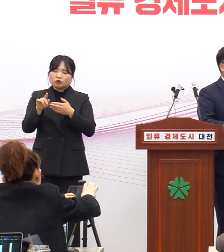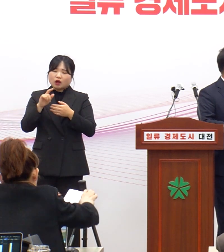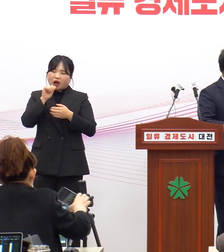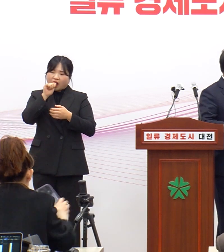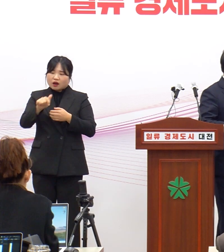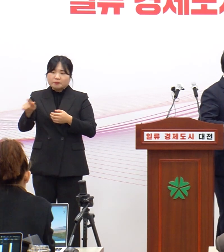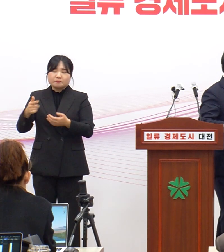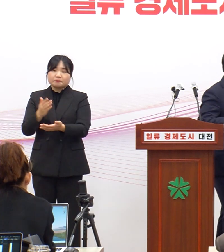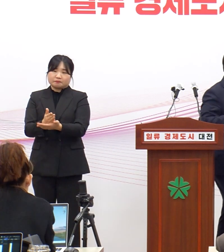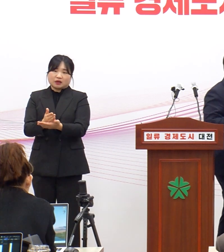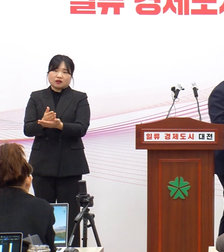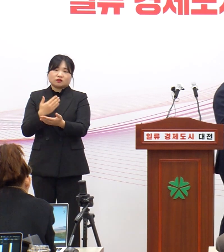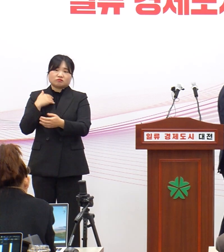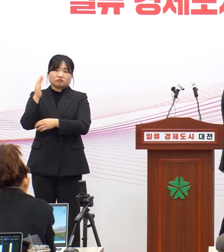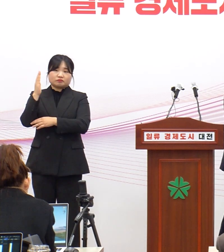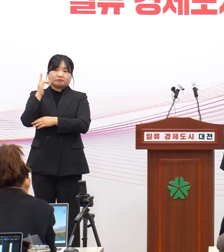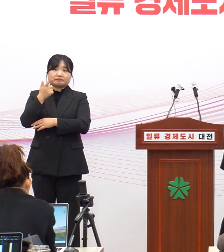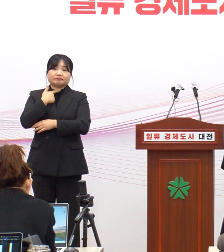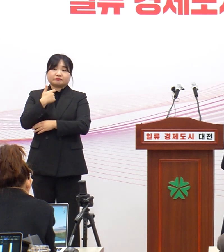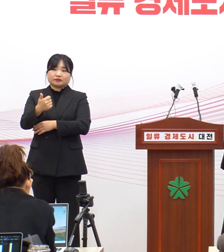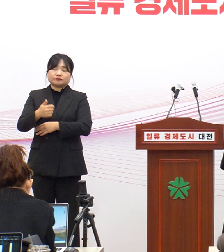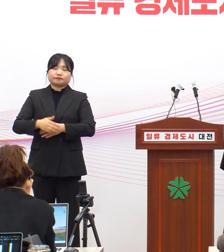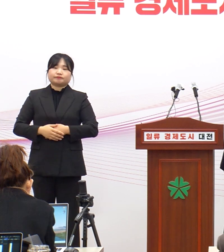이렇게 하면 안 된다.